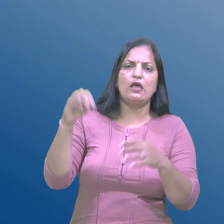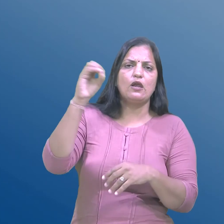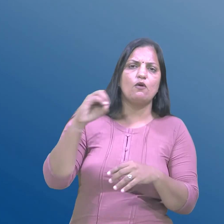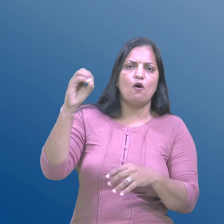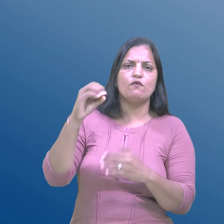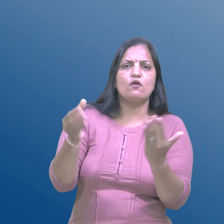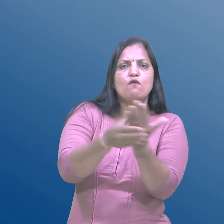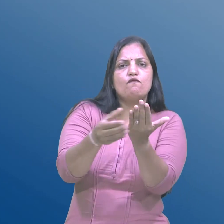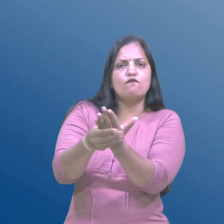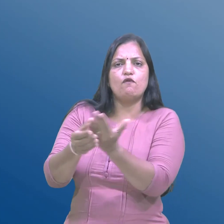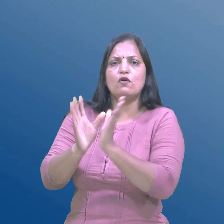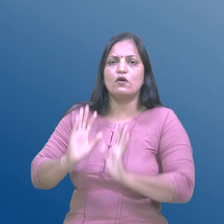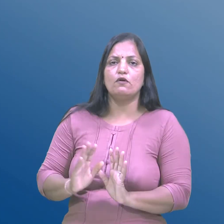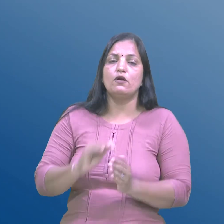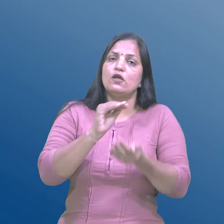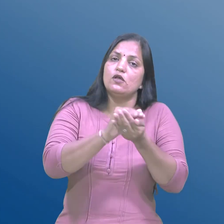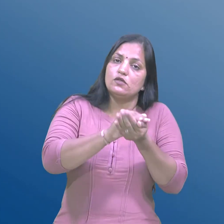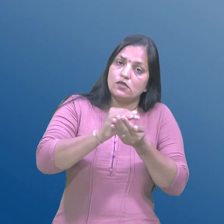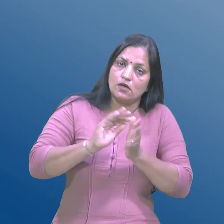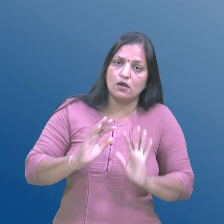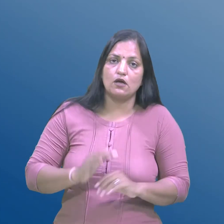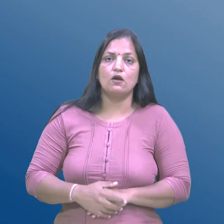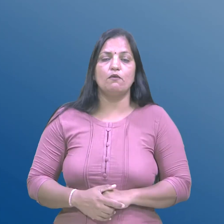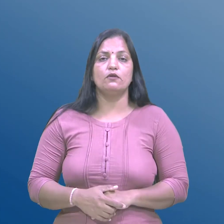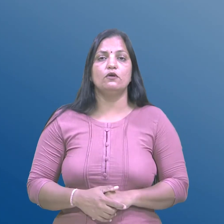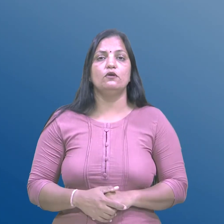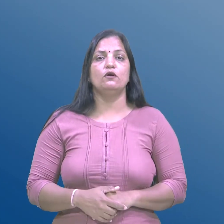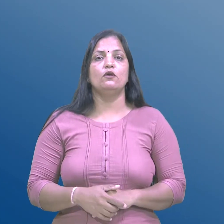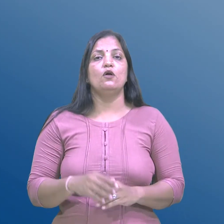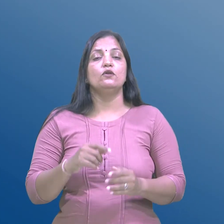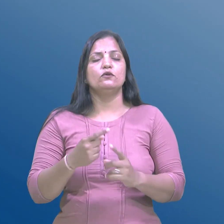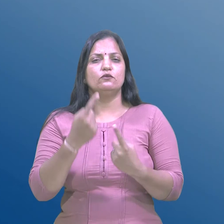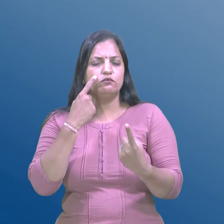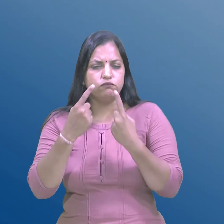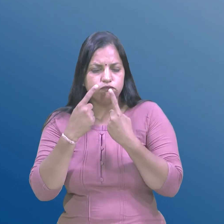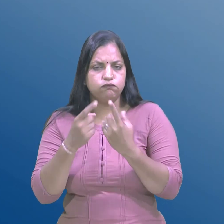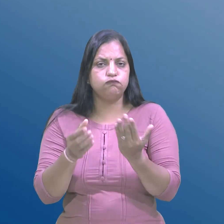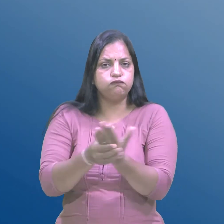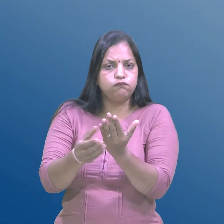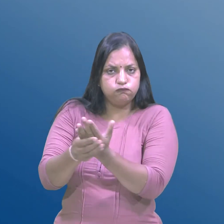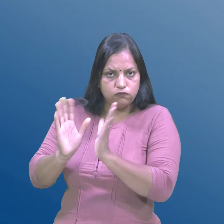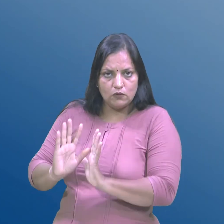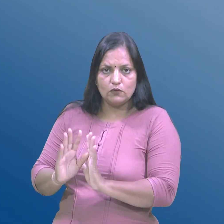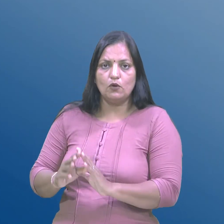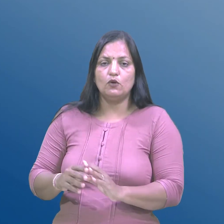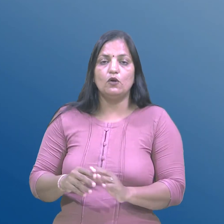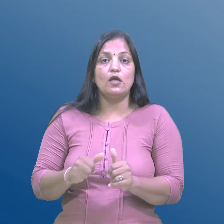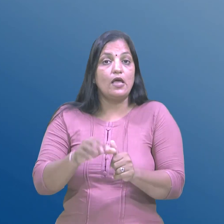કરવા, સંગ્રહ કરવા અને દસ્તાવેજો તથા પુરાવાઓને સુગમ સ્વરૂપમાં હવાલો